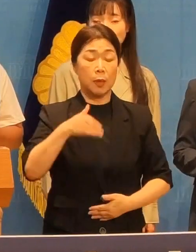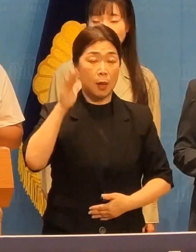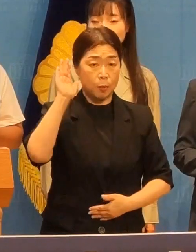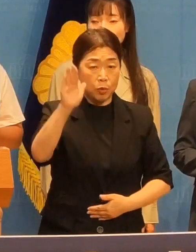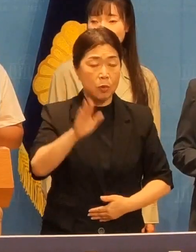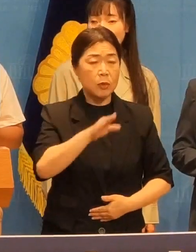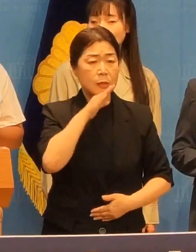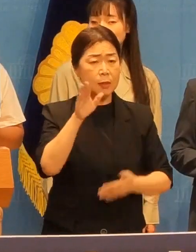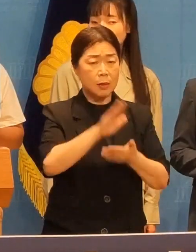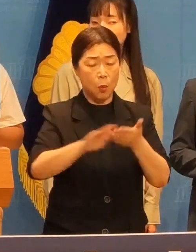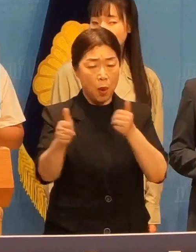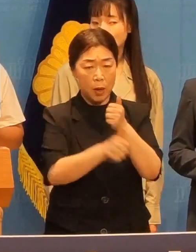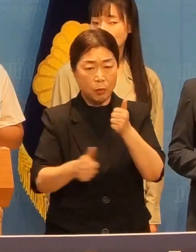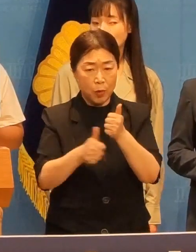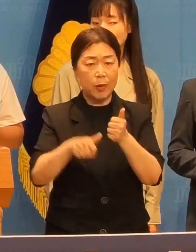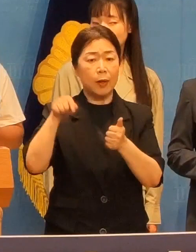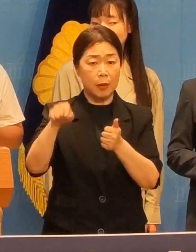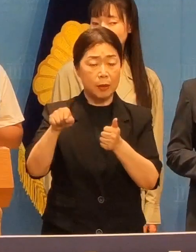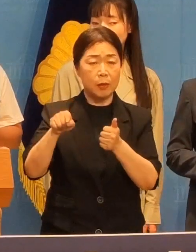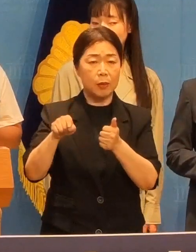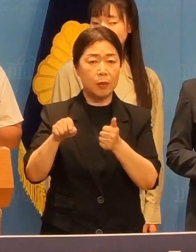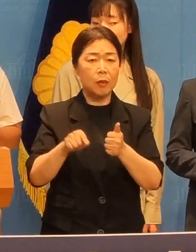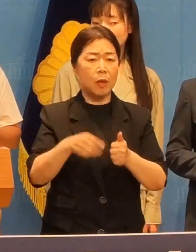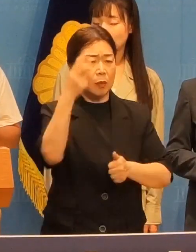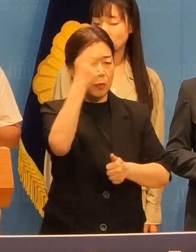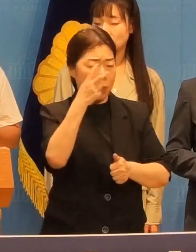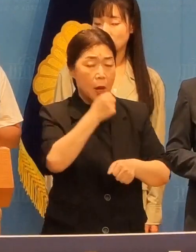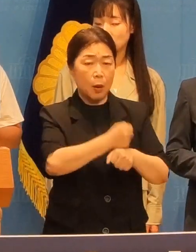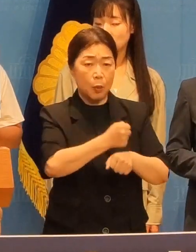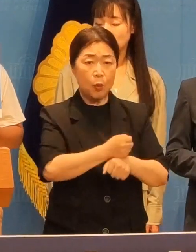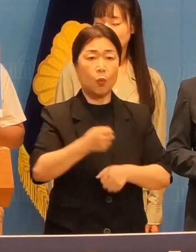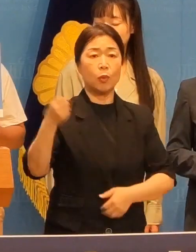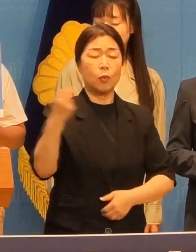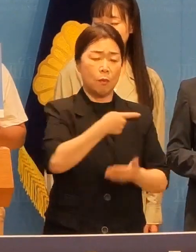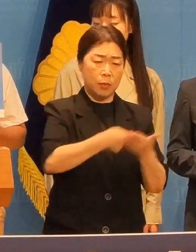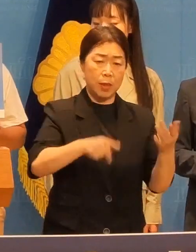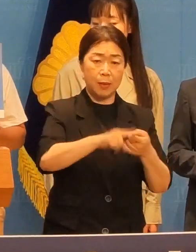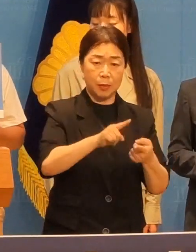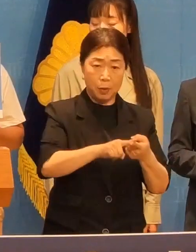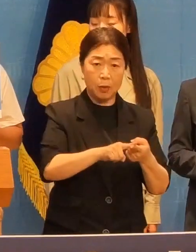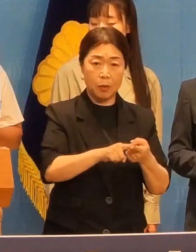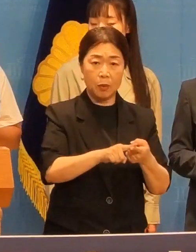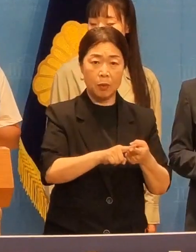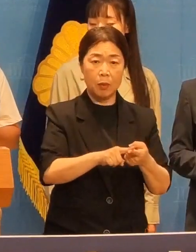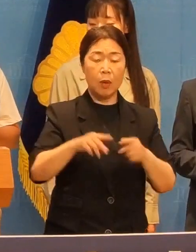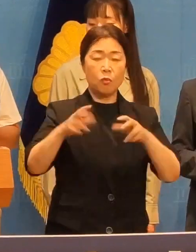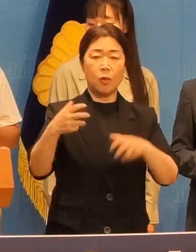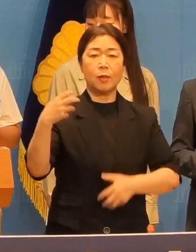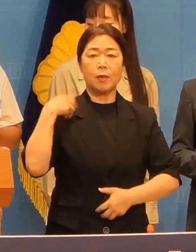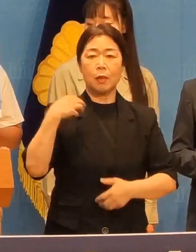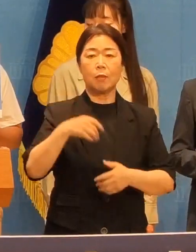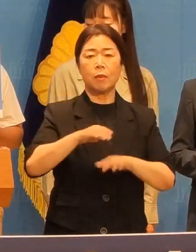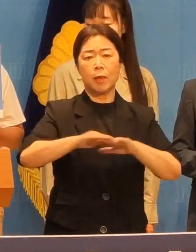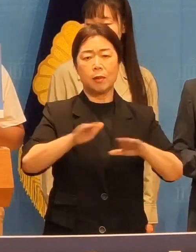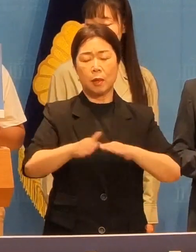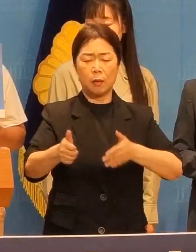피해 사실을 진정하여 조사를 받고 국가 차원의 대책을 요구할